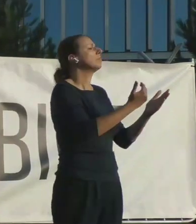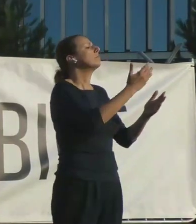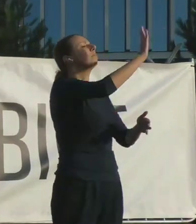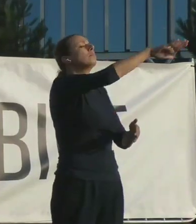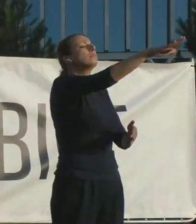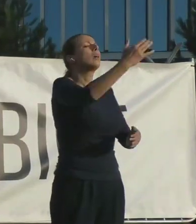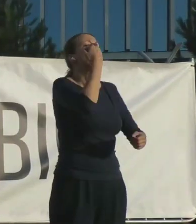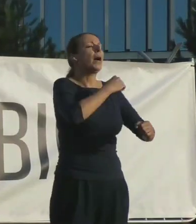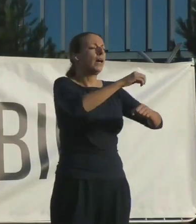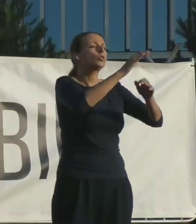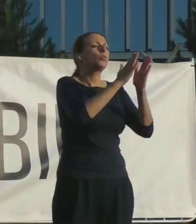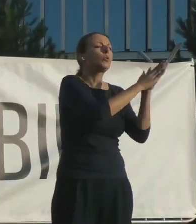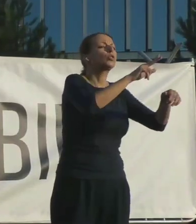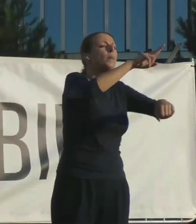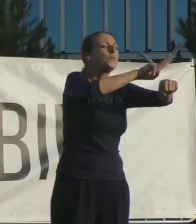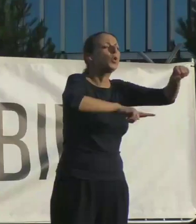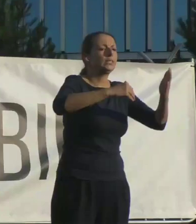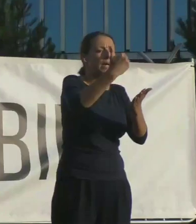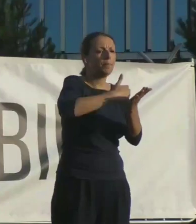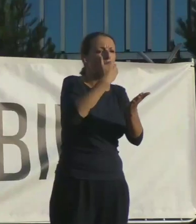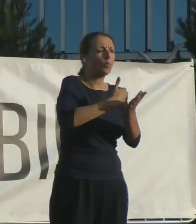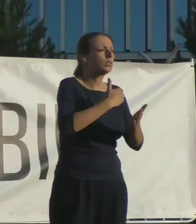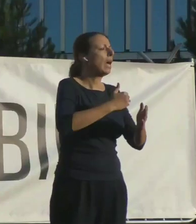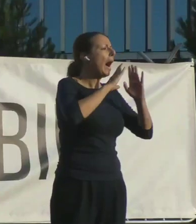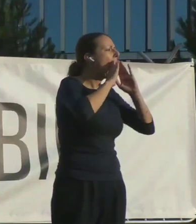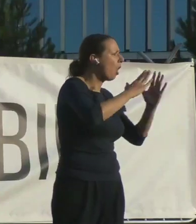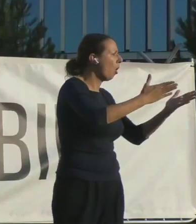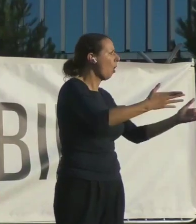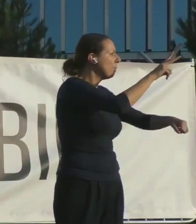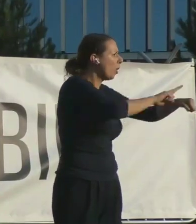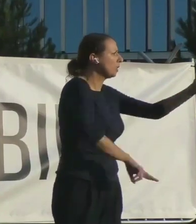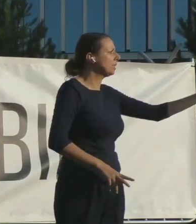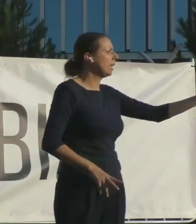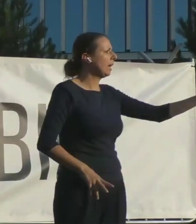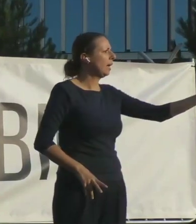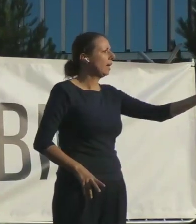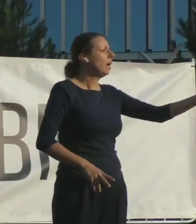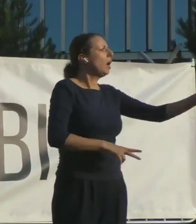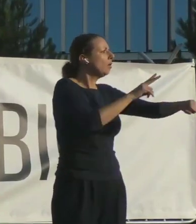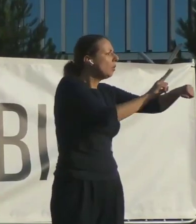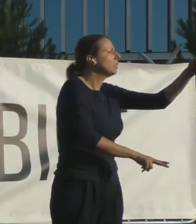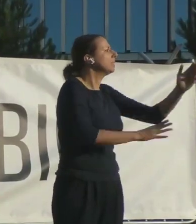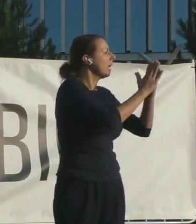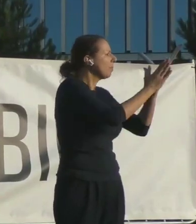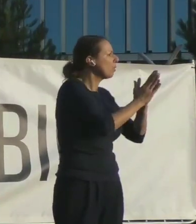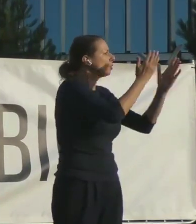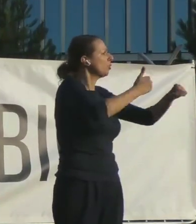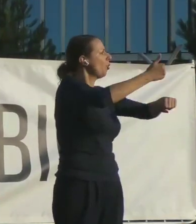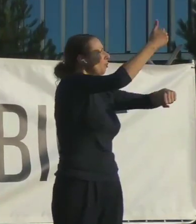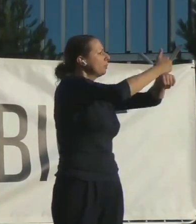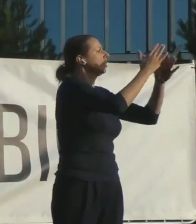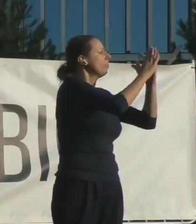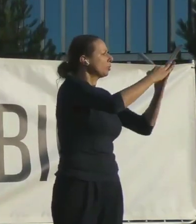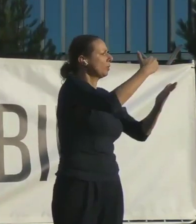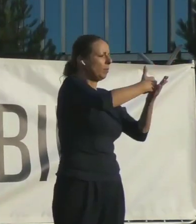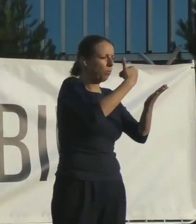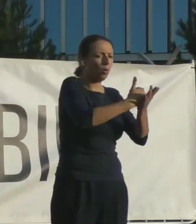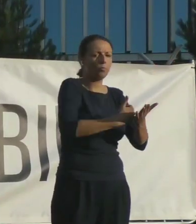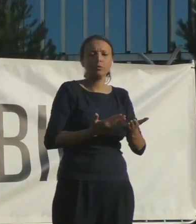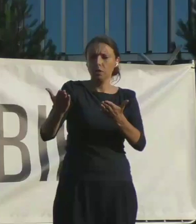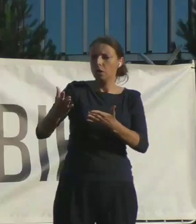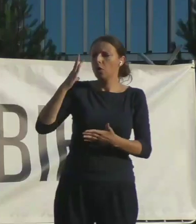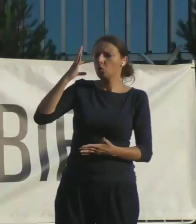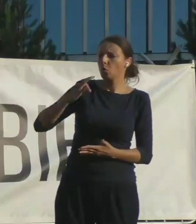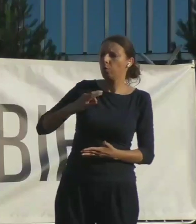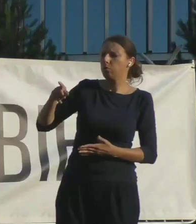Bardzo proszę policję o pomoc! Halo! Policja! Czy mogę poprosić dowódcę? Znowu ten pan